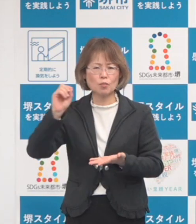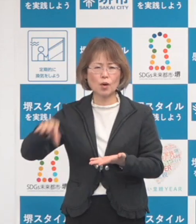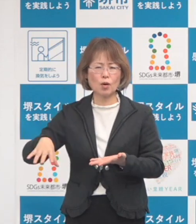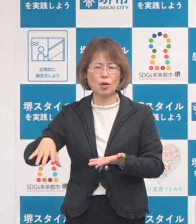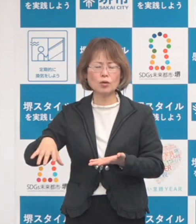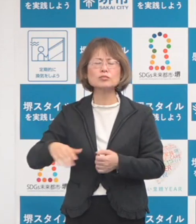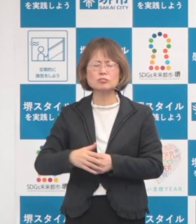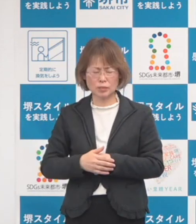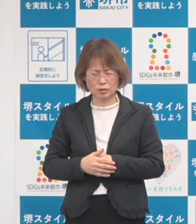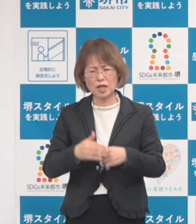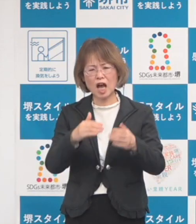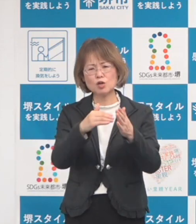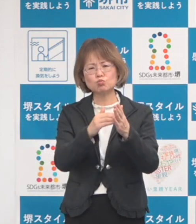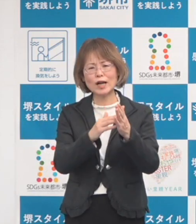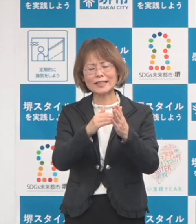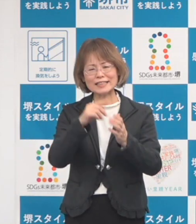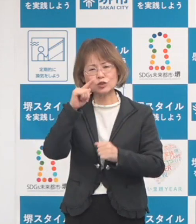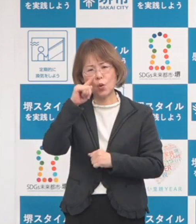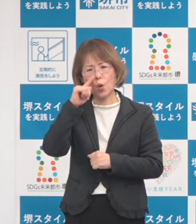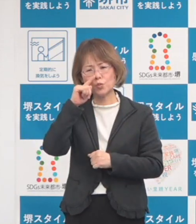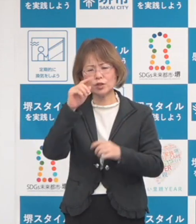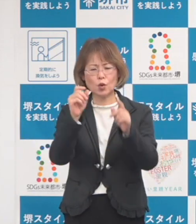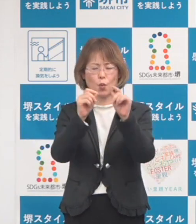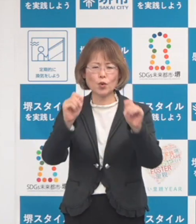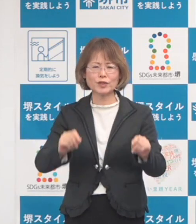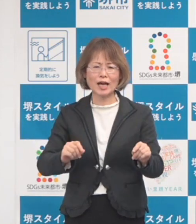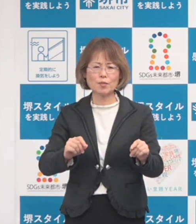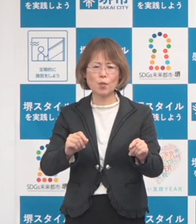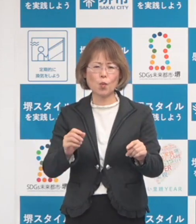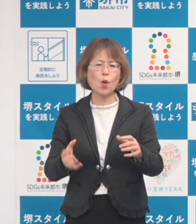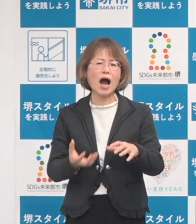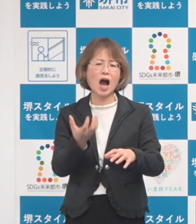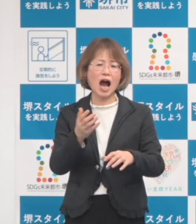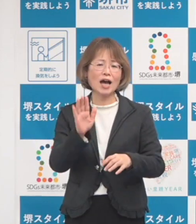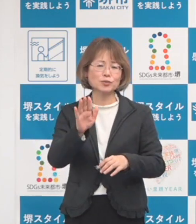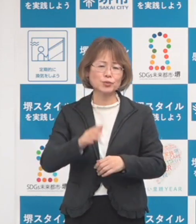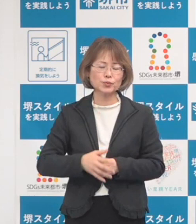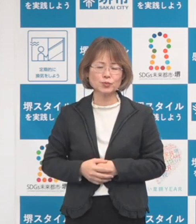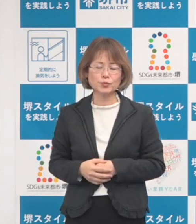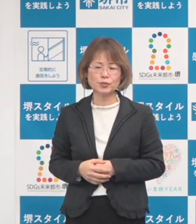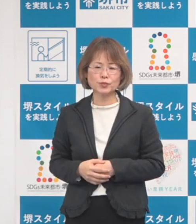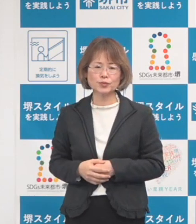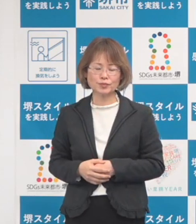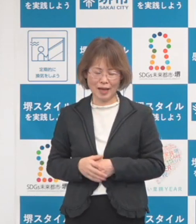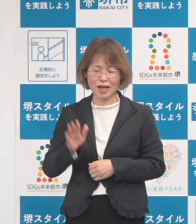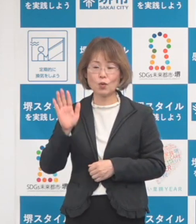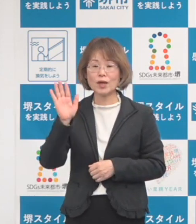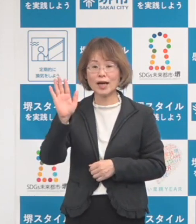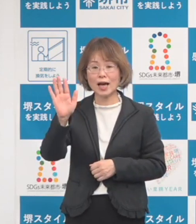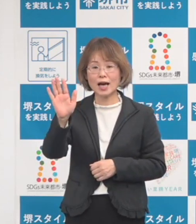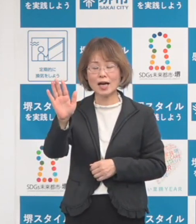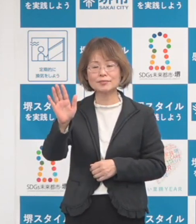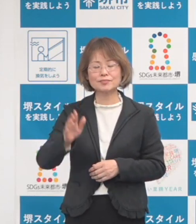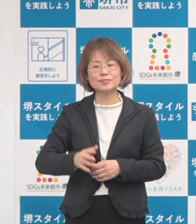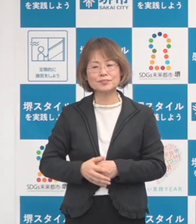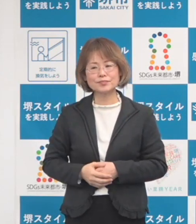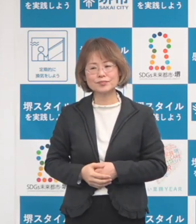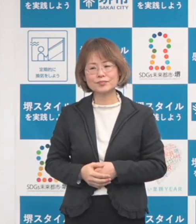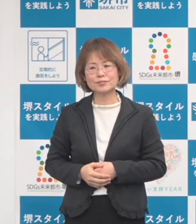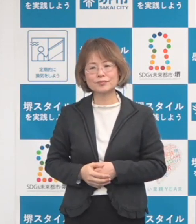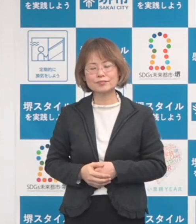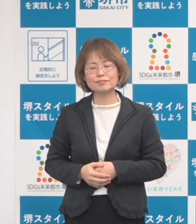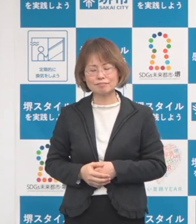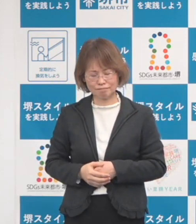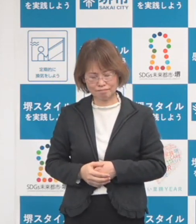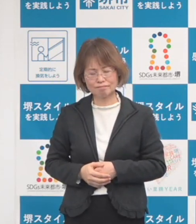のゴミの問題もあります。今回やはり今回というかこれからですね、どれだけ資源